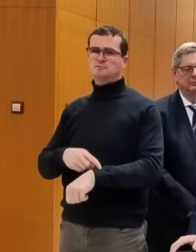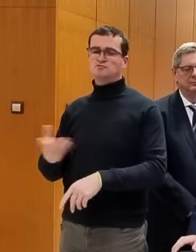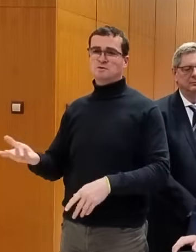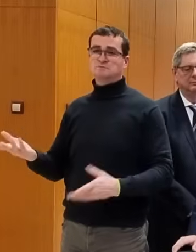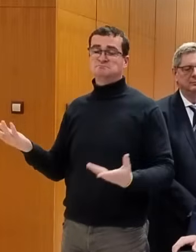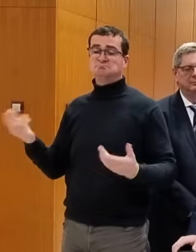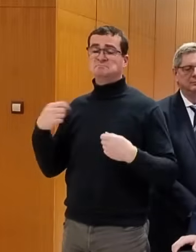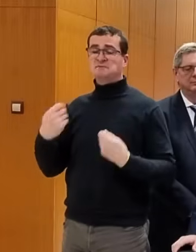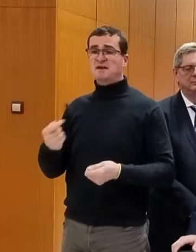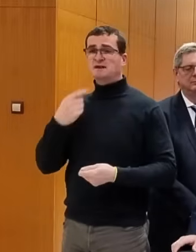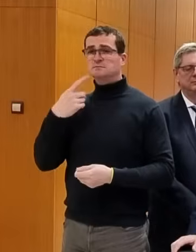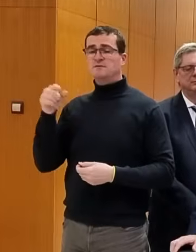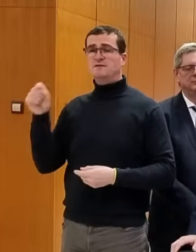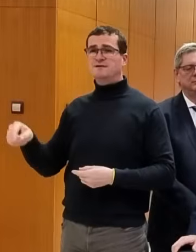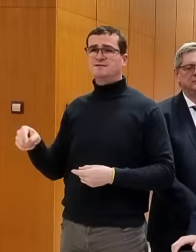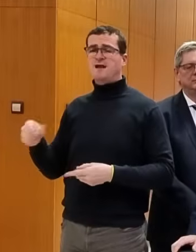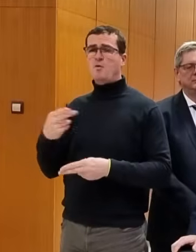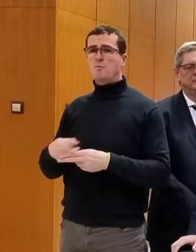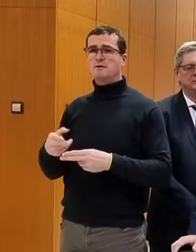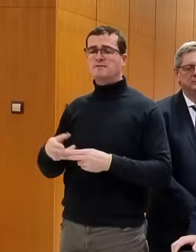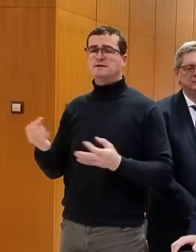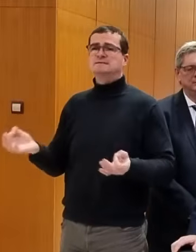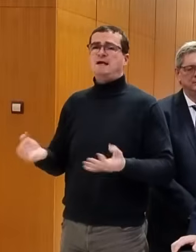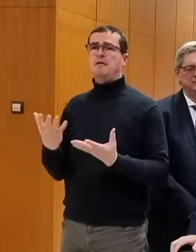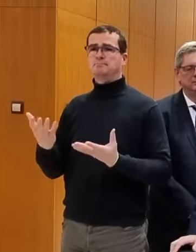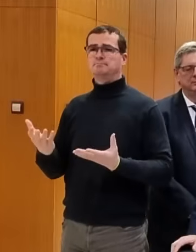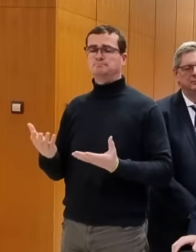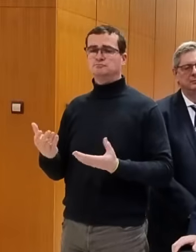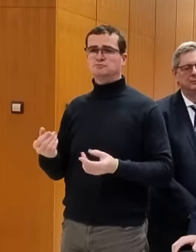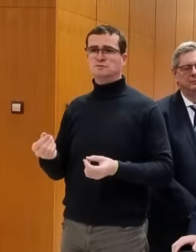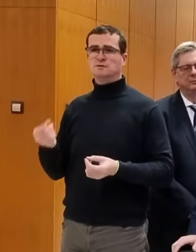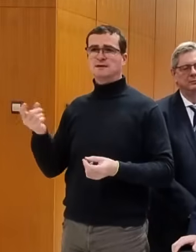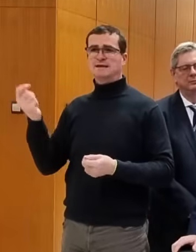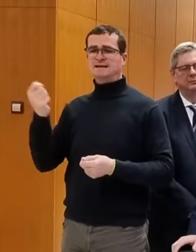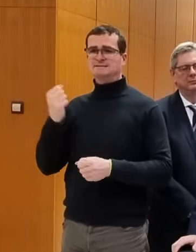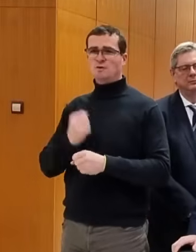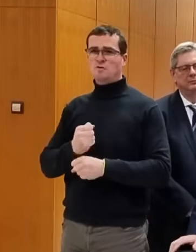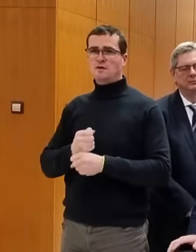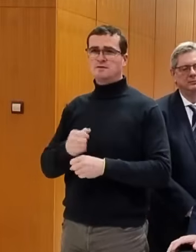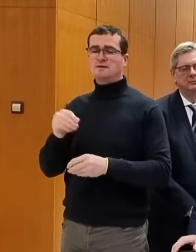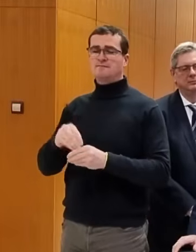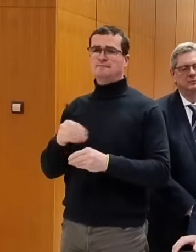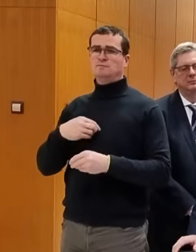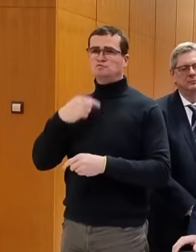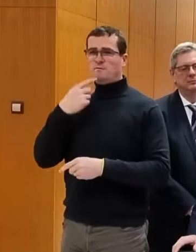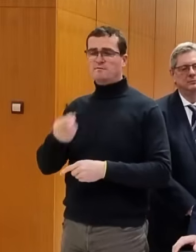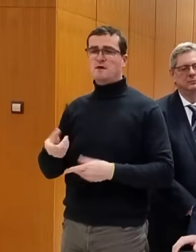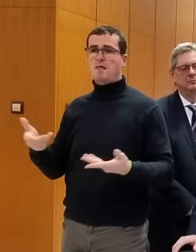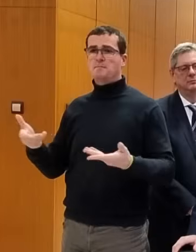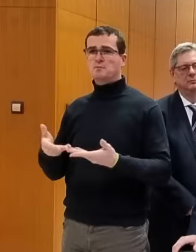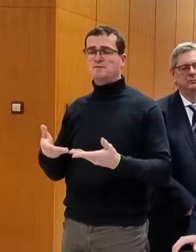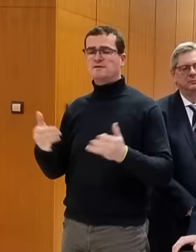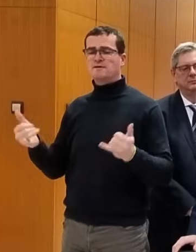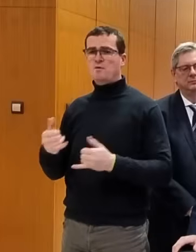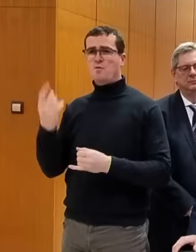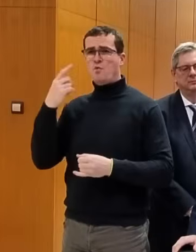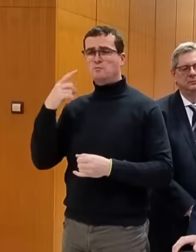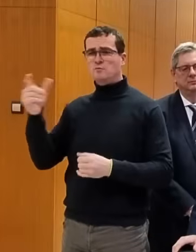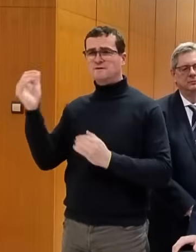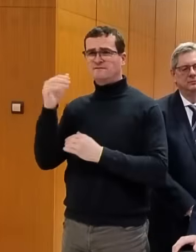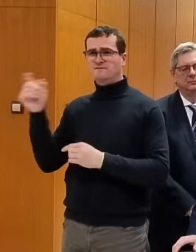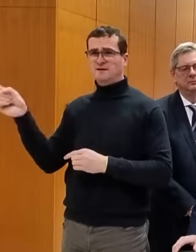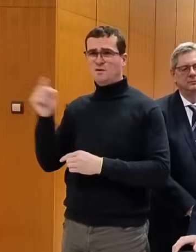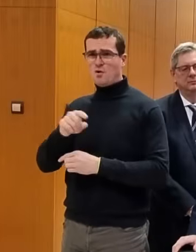Čiže dá sa povedať, že táto úprava výrazne skvalitní trestné konanie. A ako som už povedal, keď porovnáte naozaj odborné